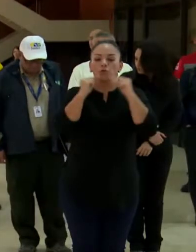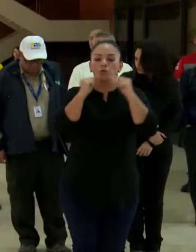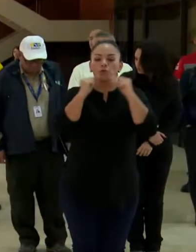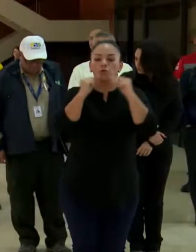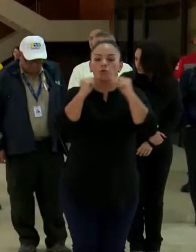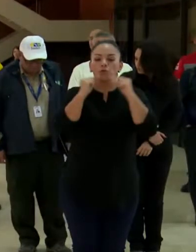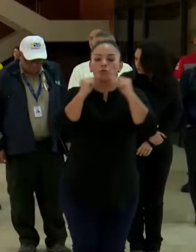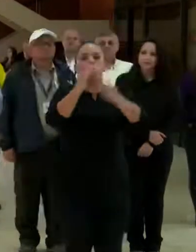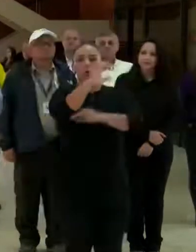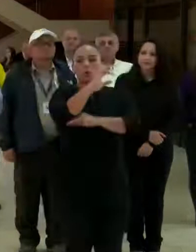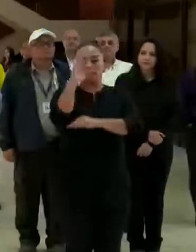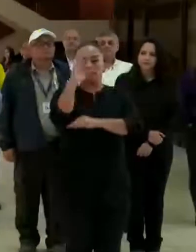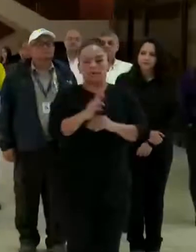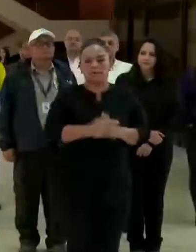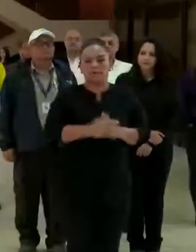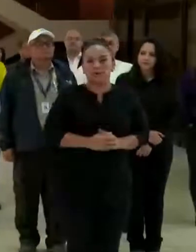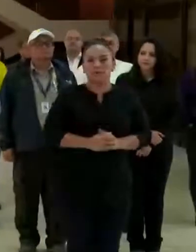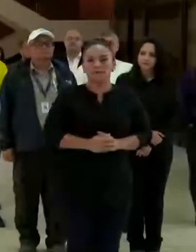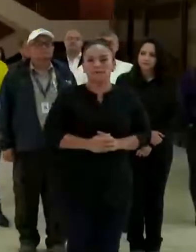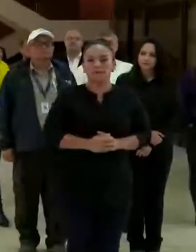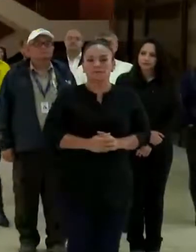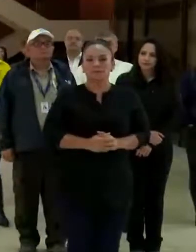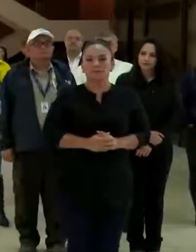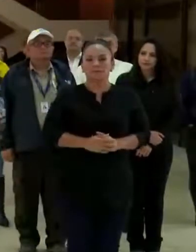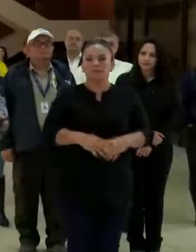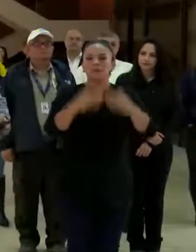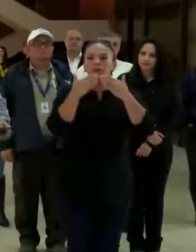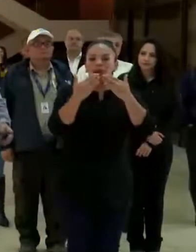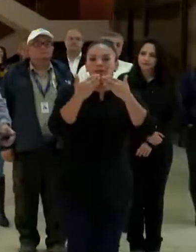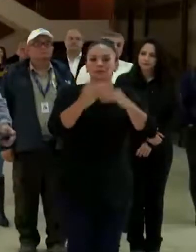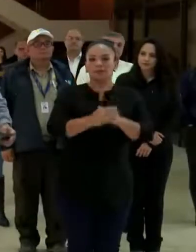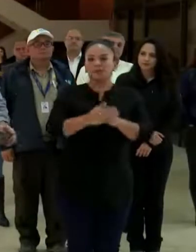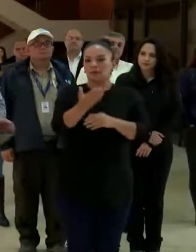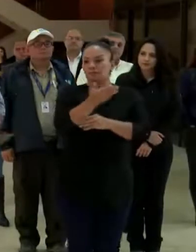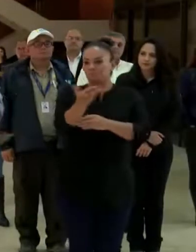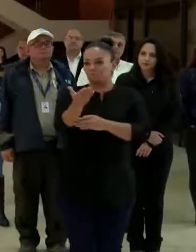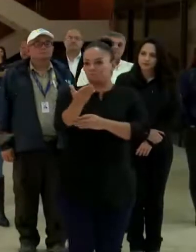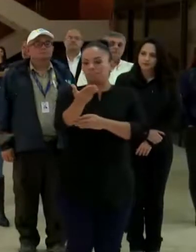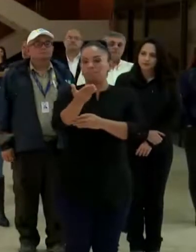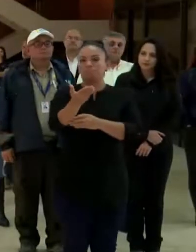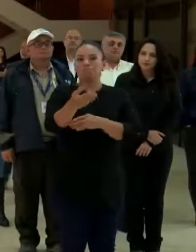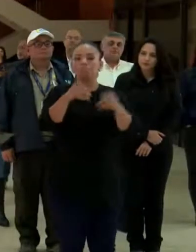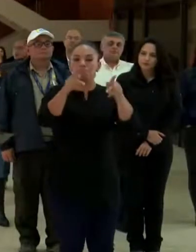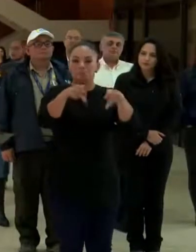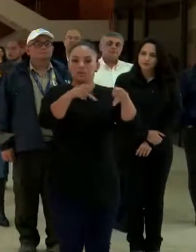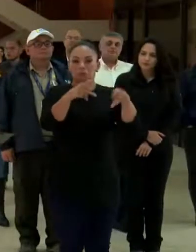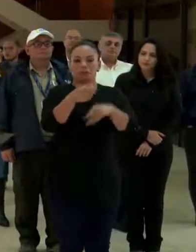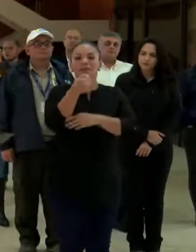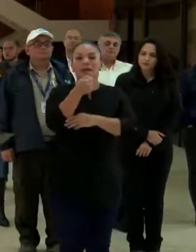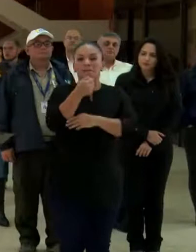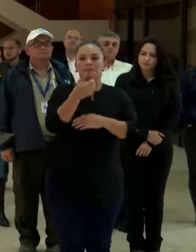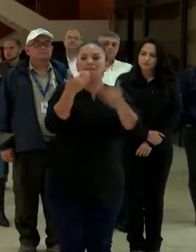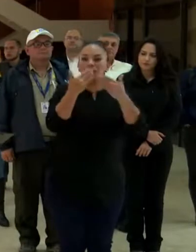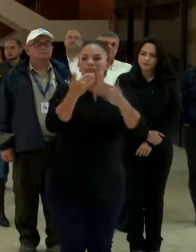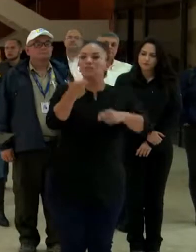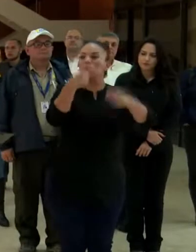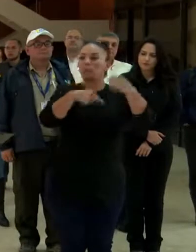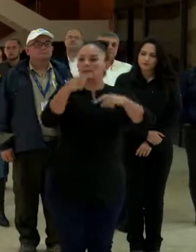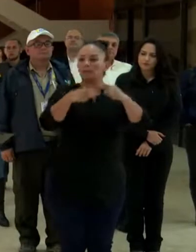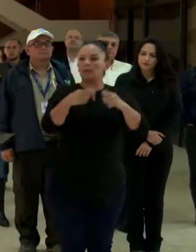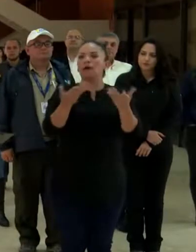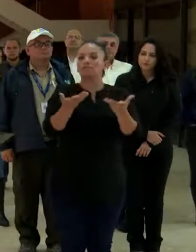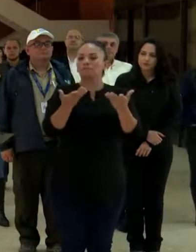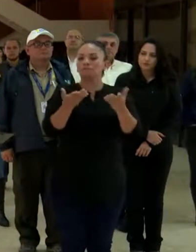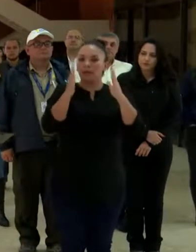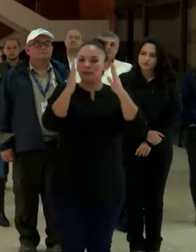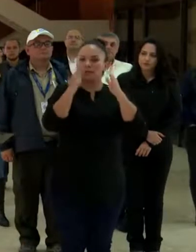Buenas tardes al pueblo de Costa Rica. Gracias a los señores de la prensa por venir a cubrir el trabajo